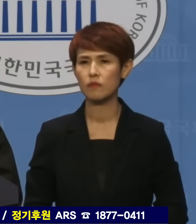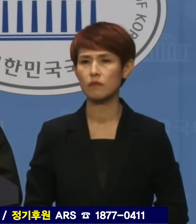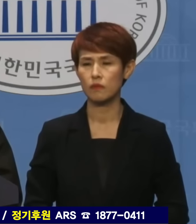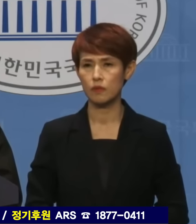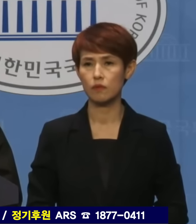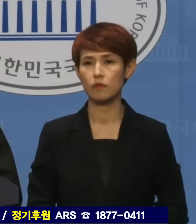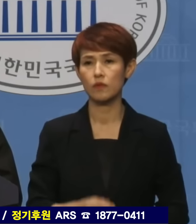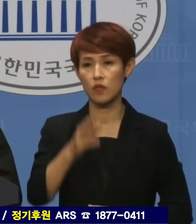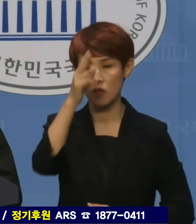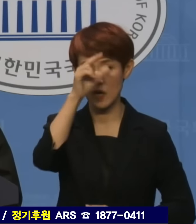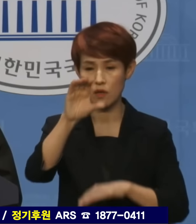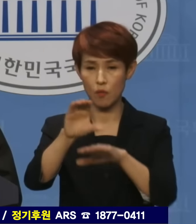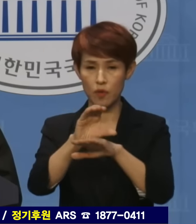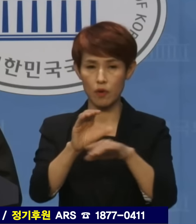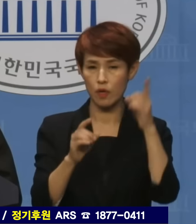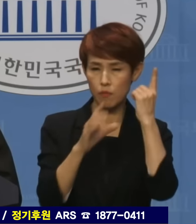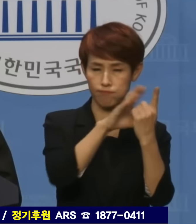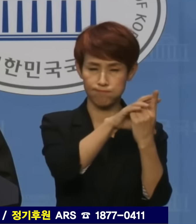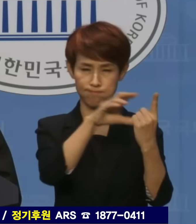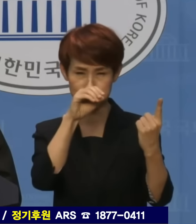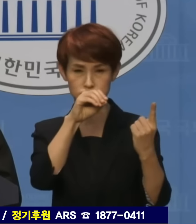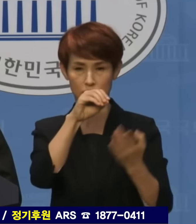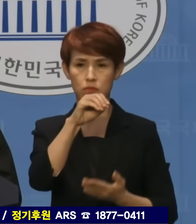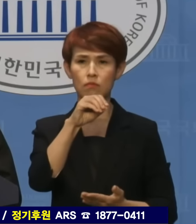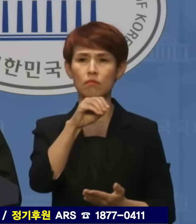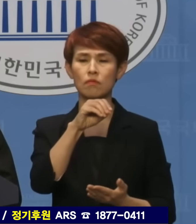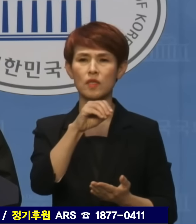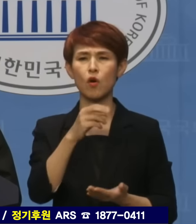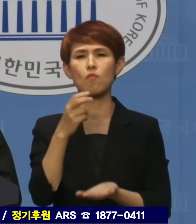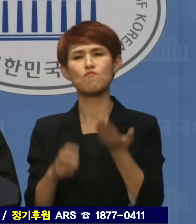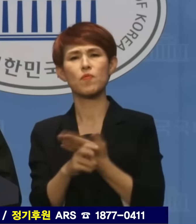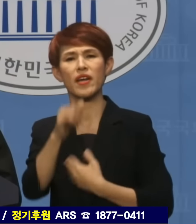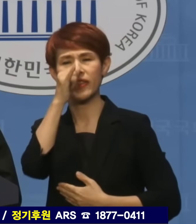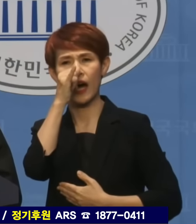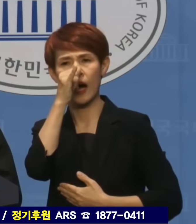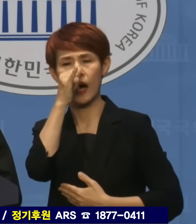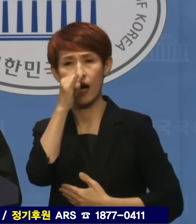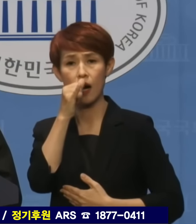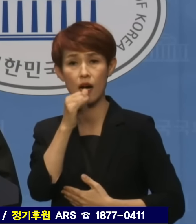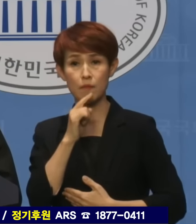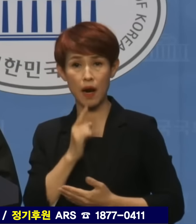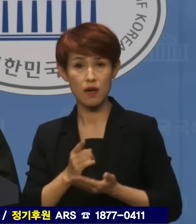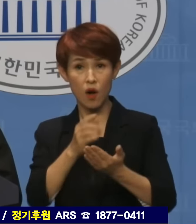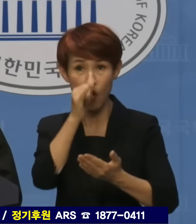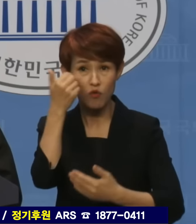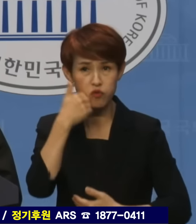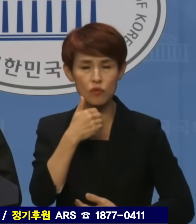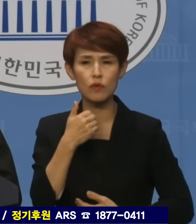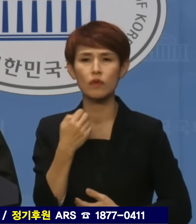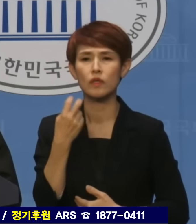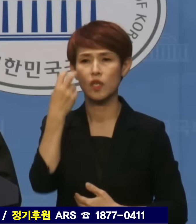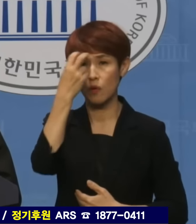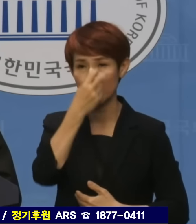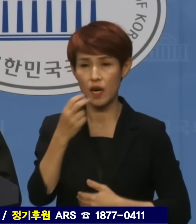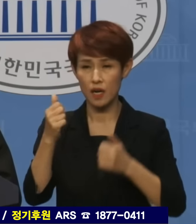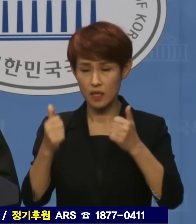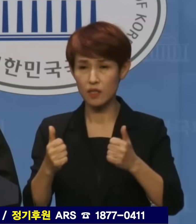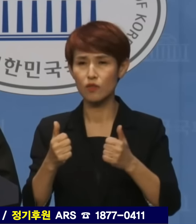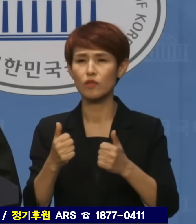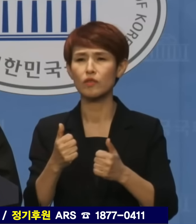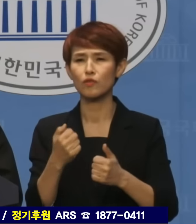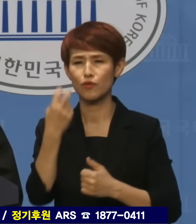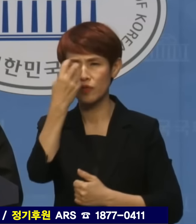디넷의 위법성을 주장하고 파기 환송을 이끌어낸 이 사건의 피고인은 놀랍게도 검찰